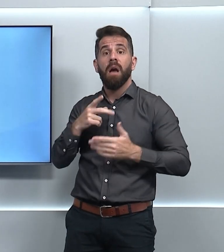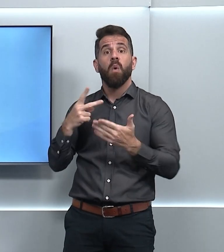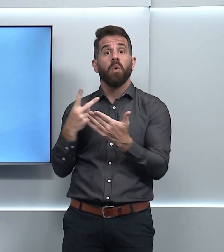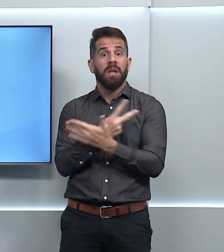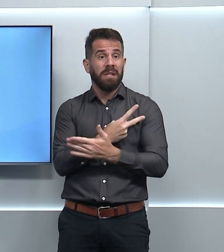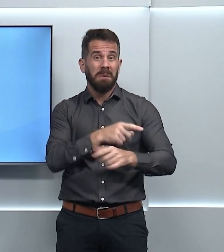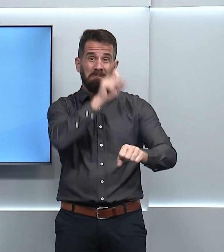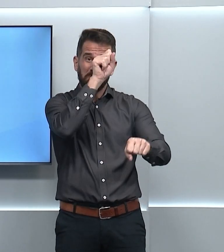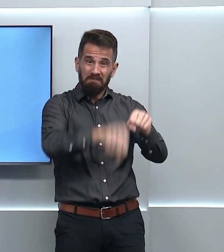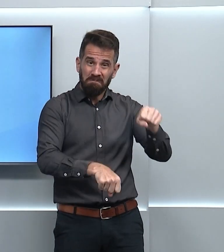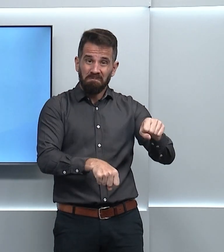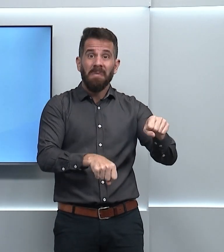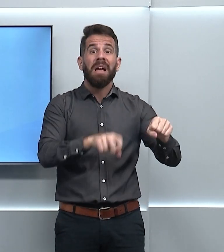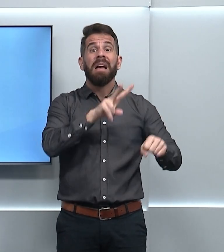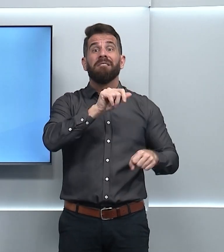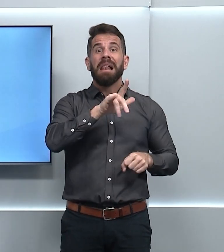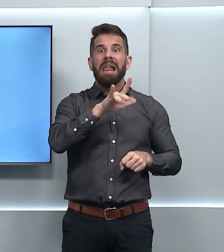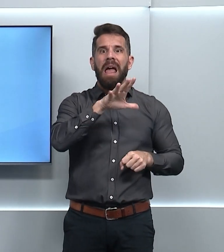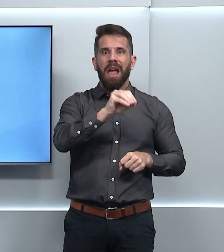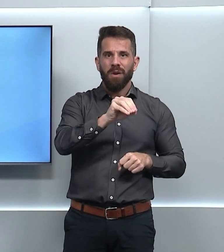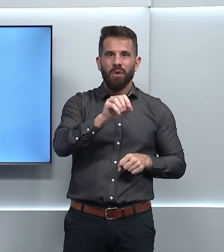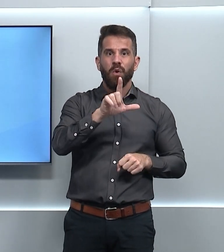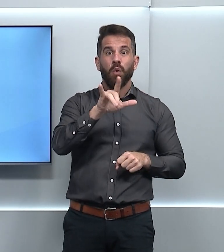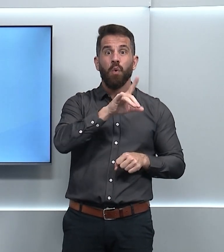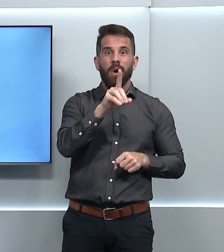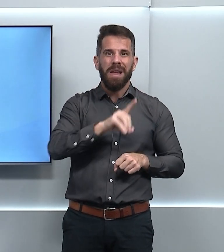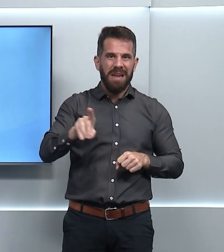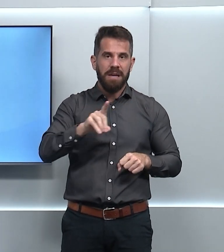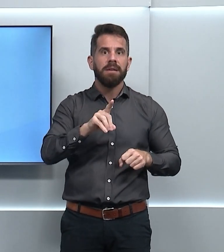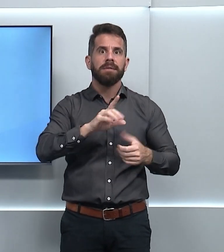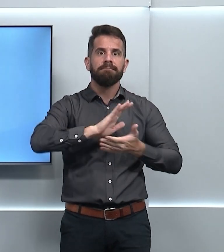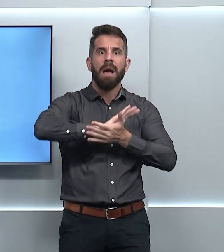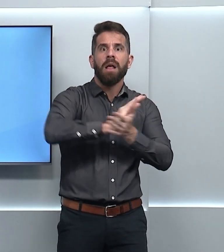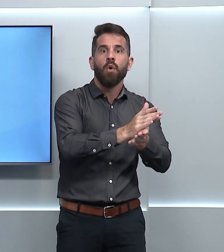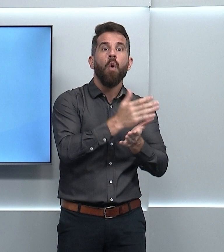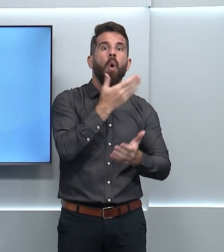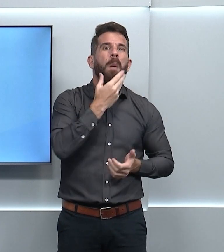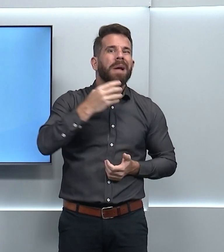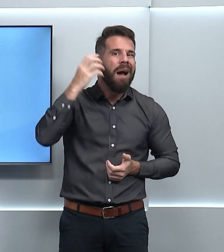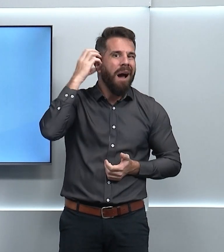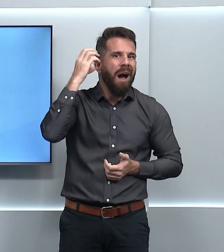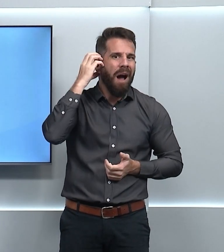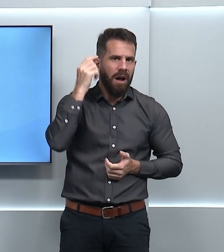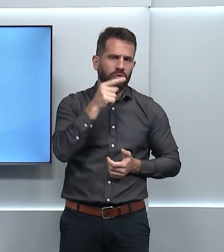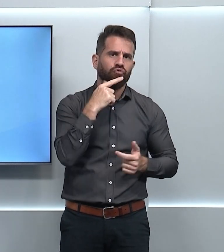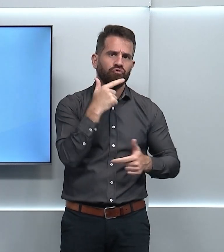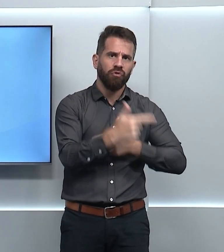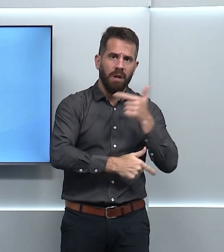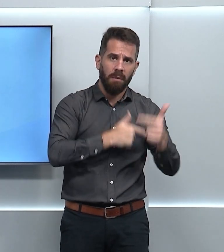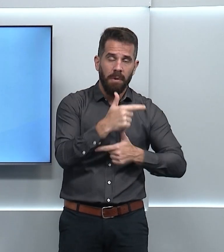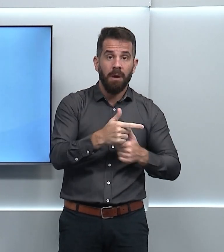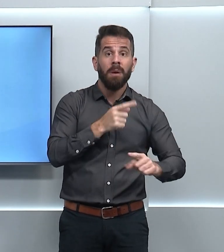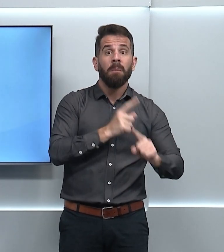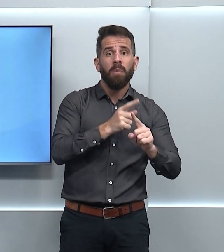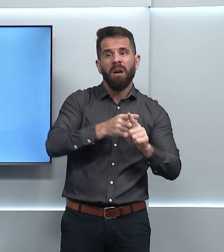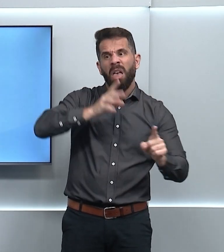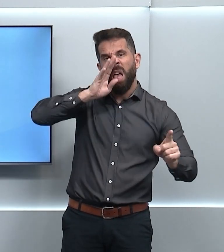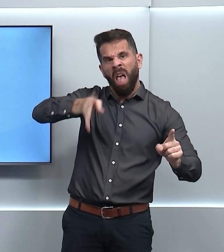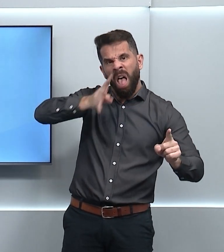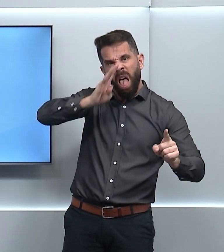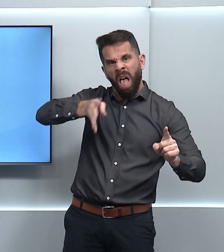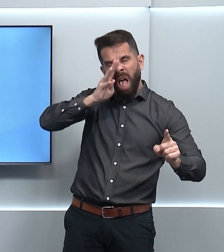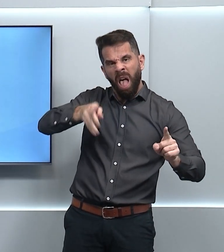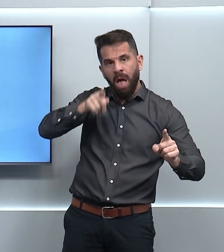em 2012. A motivação apontada, para a morte seriam críticas feitas pelo profissional ao